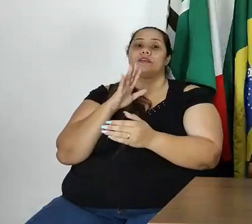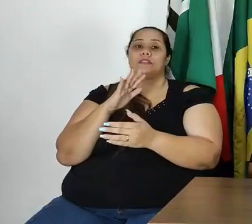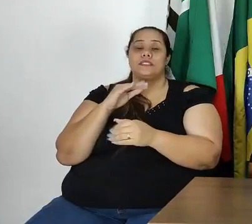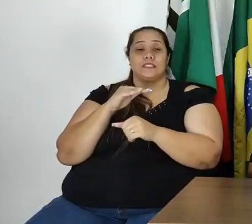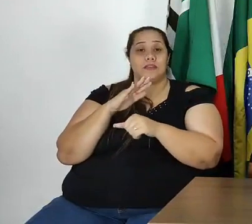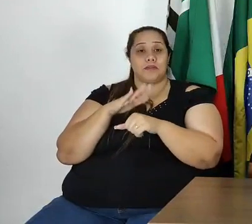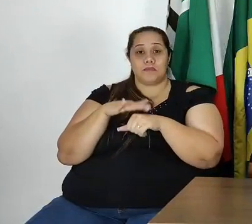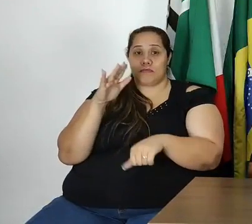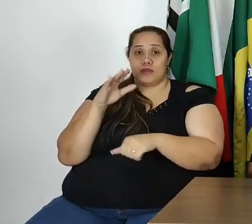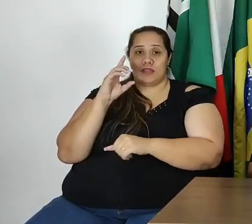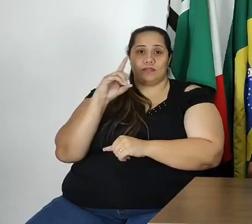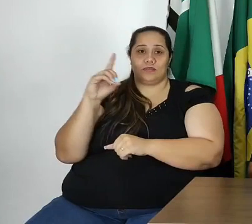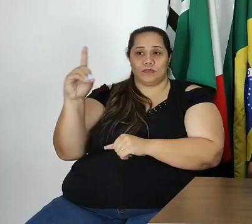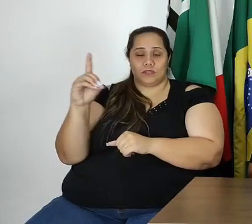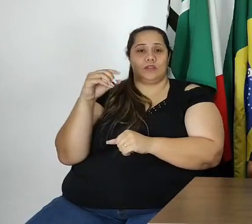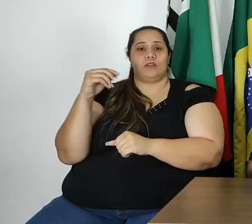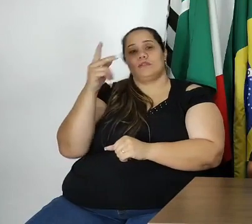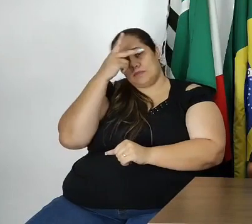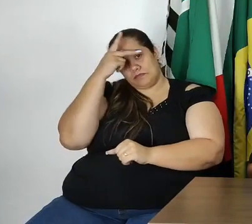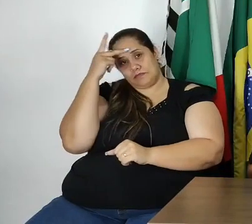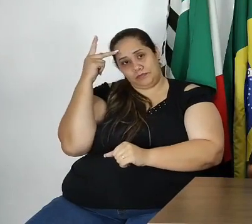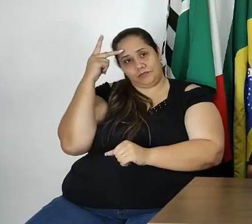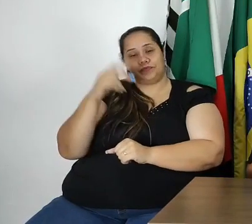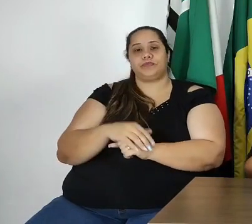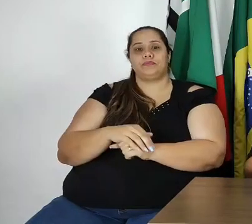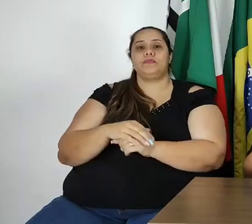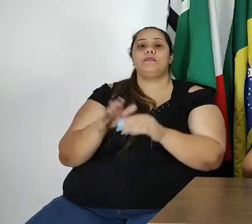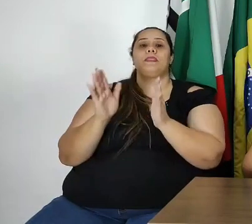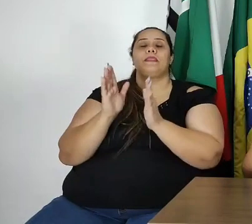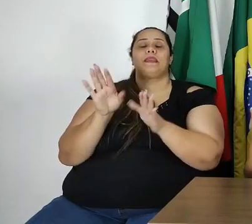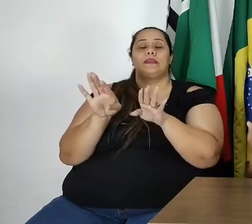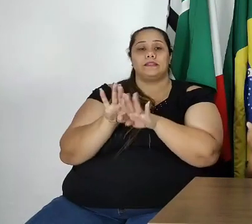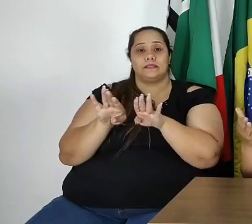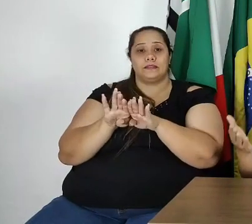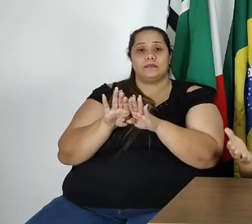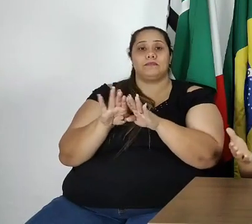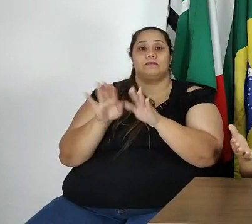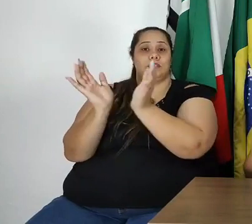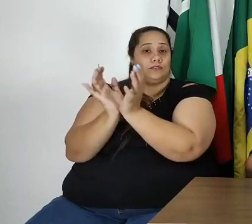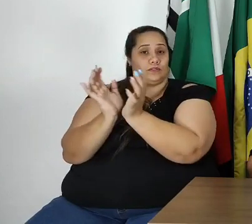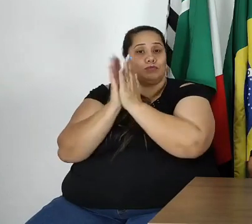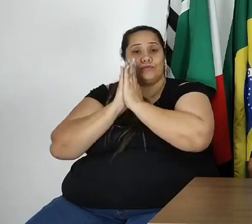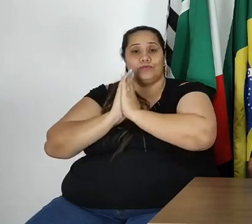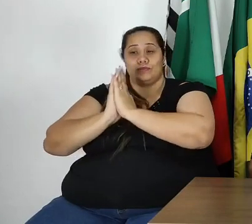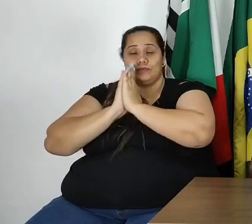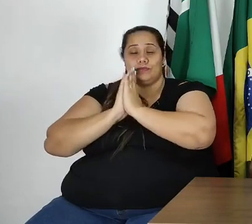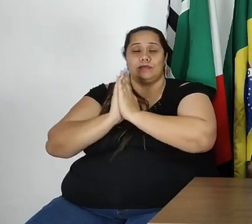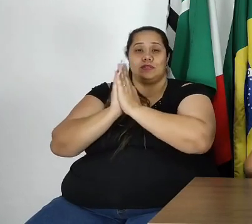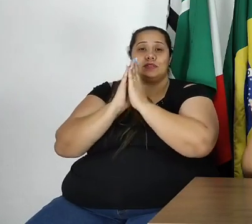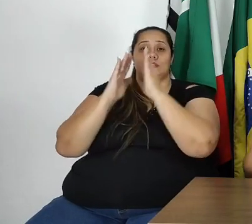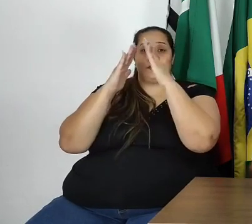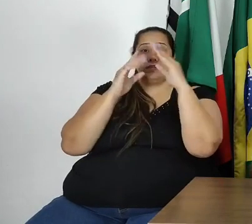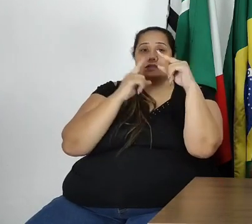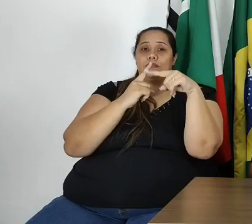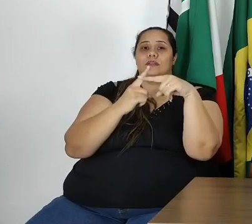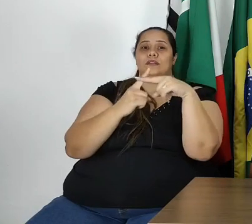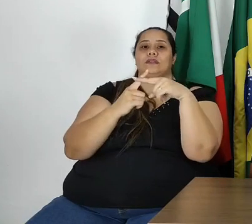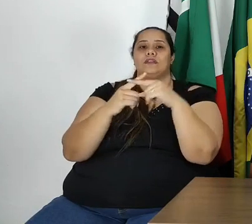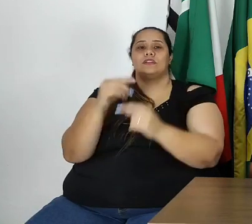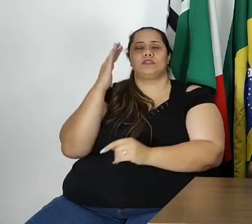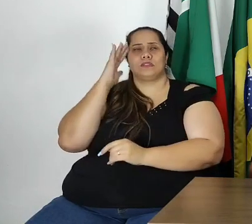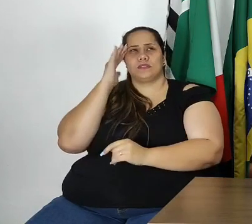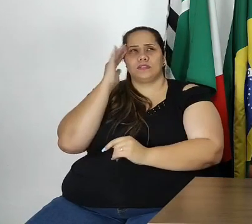de intercessão na igreja, que é para isso, para a gente aprender o caminho, a gente entender qual a